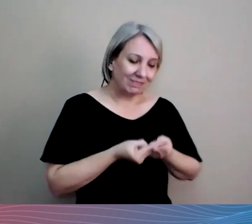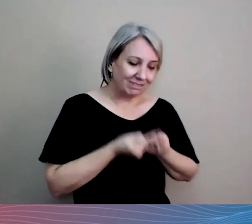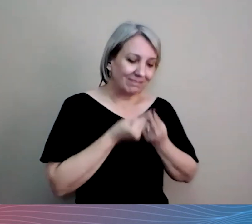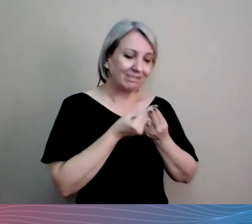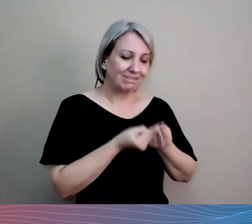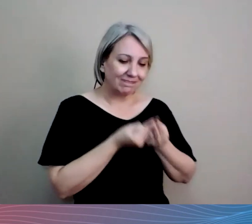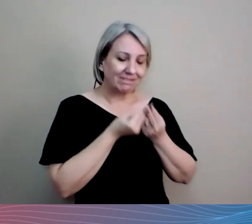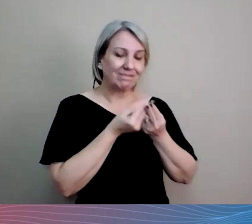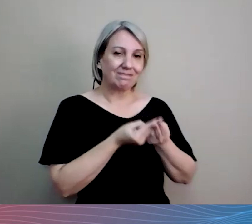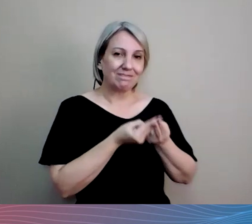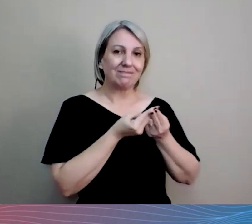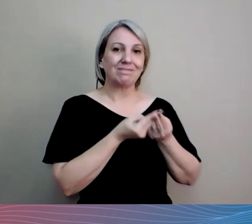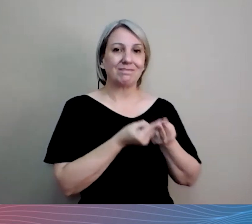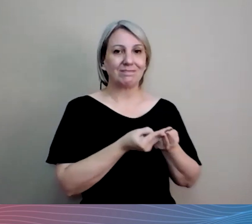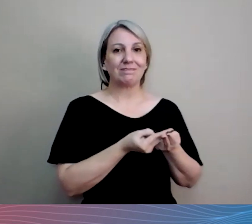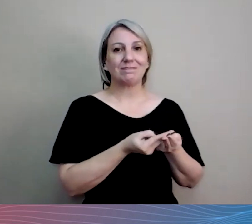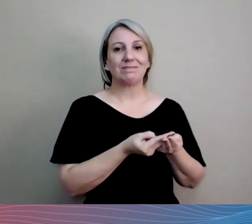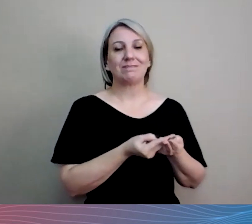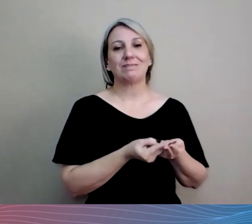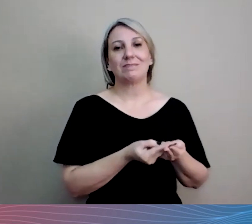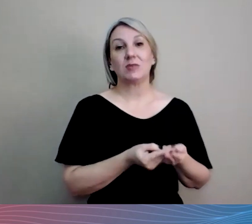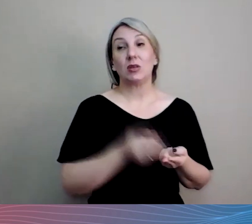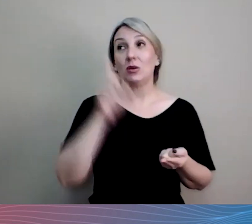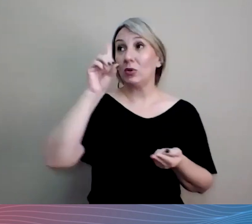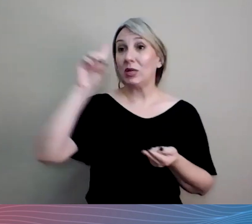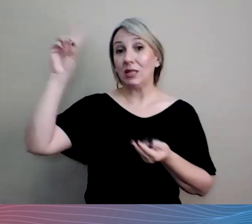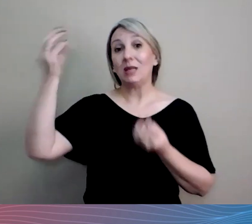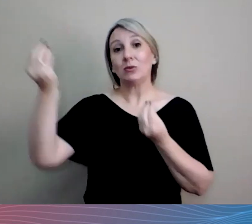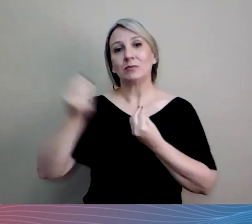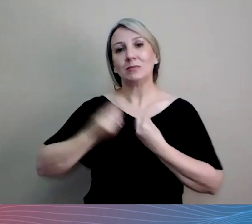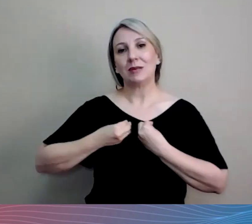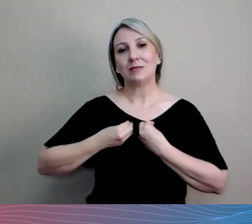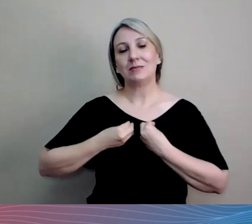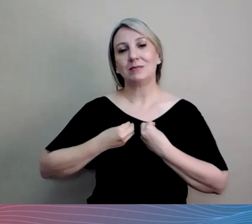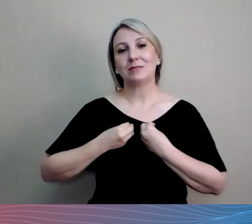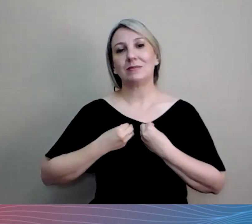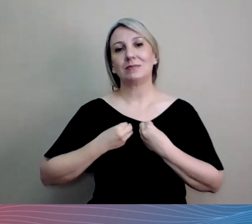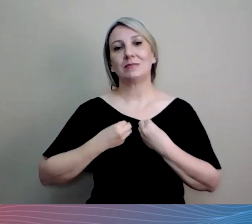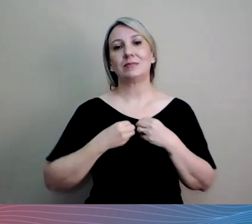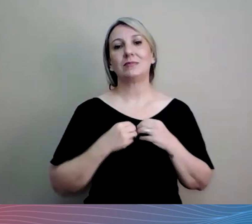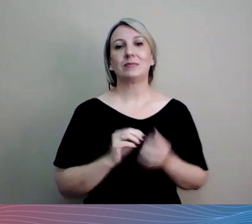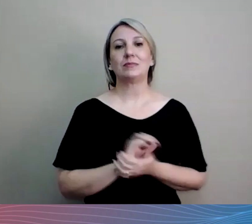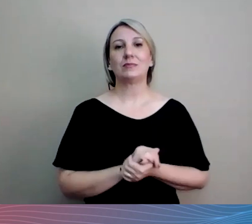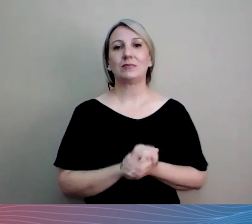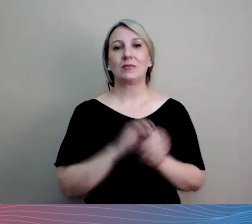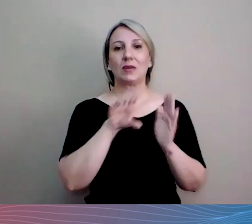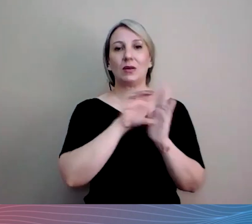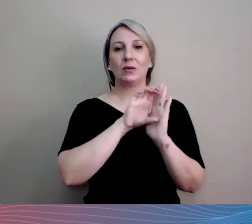uns aos outros. Isso também é visto em Colossenses 3. Vamos dar uma olhada? Colossenses 3,